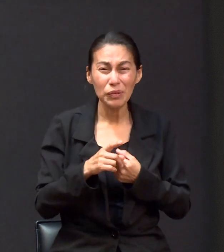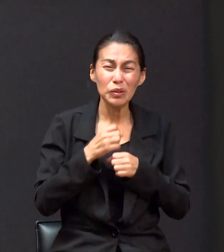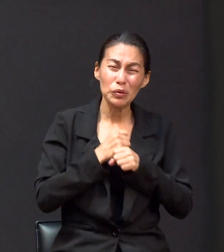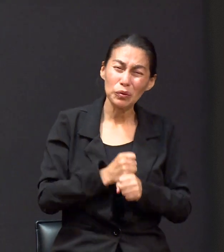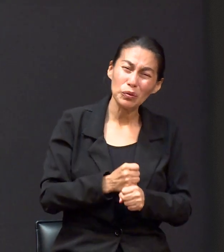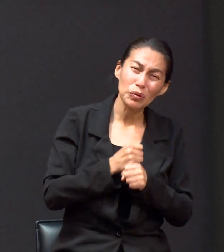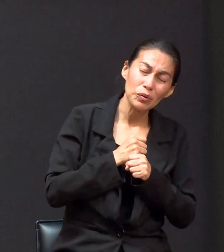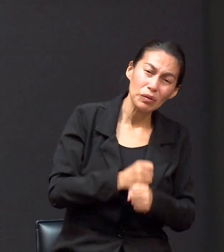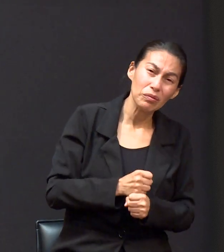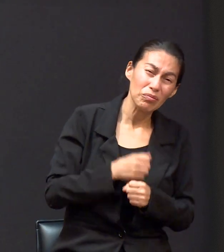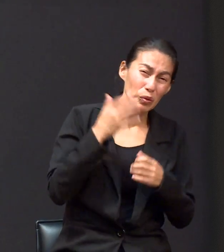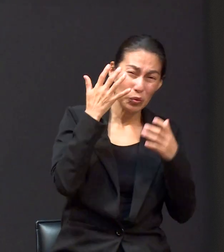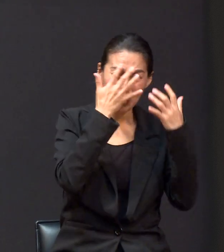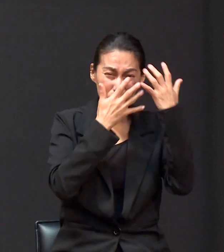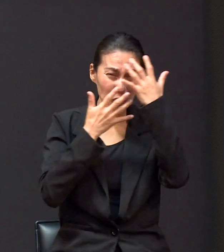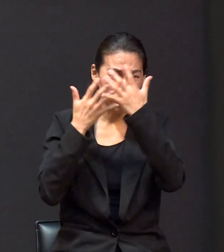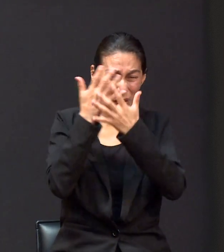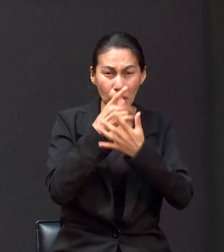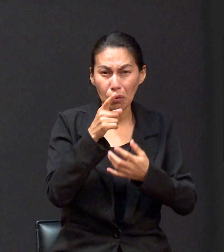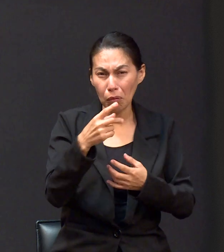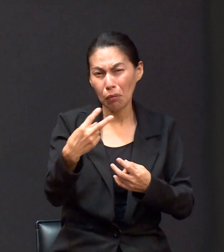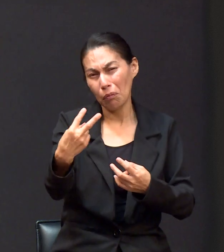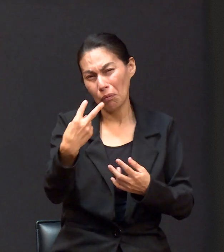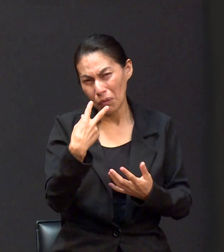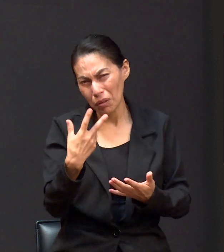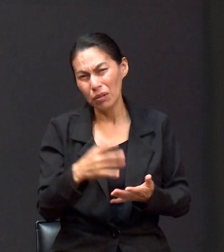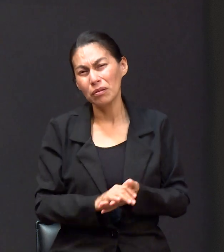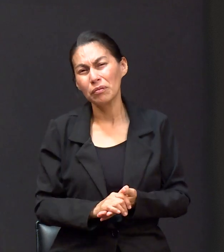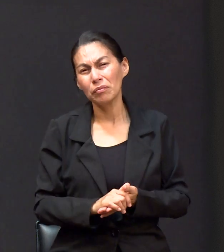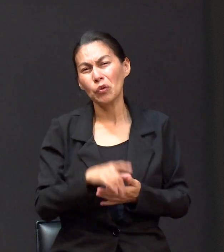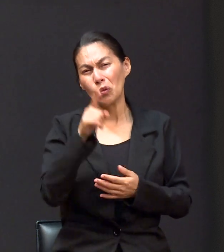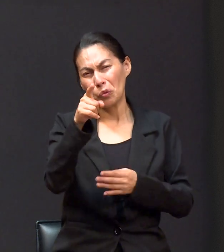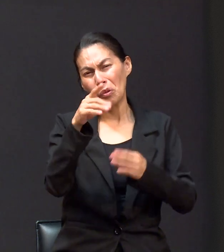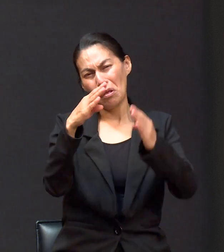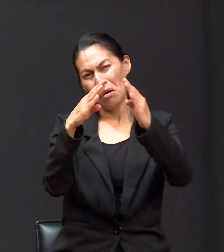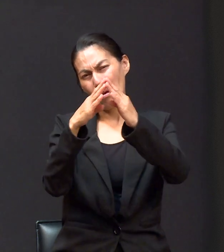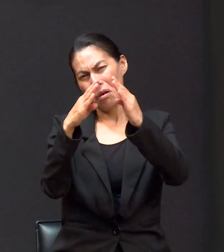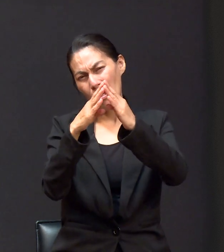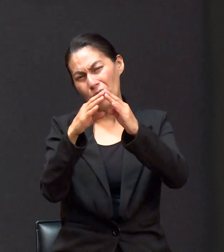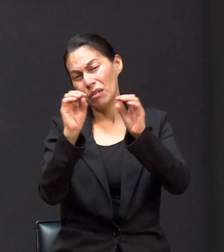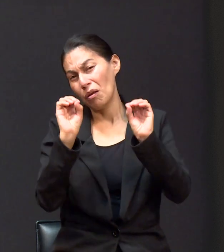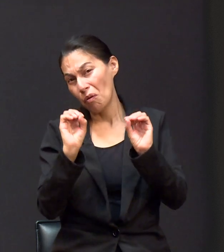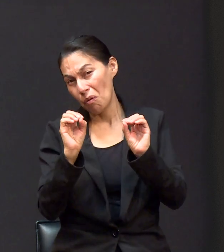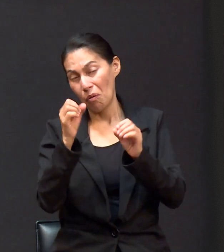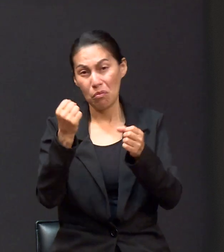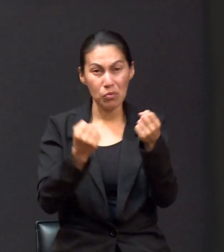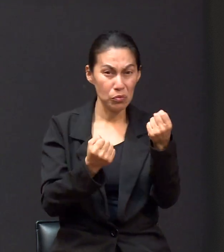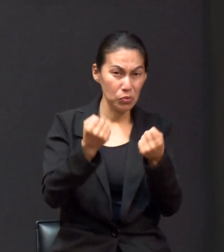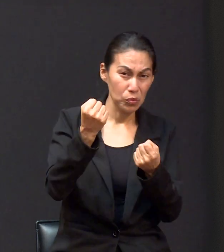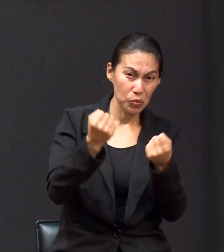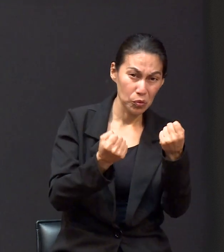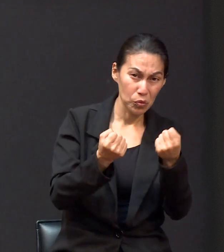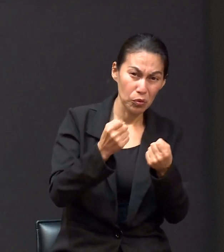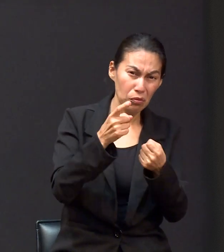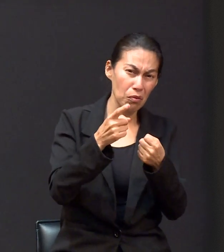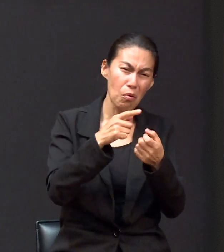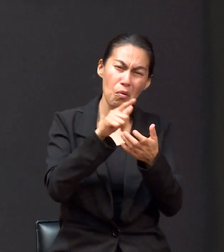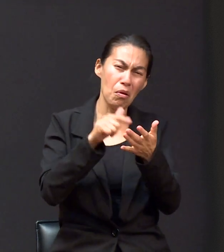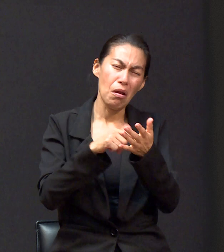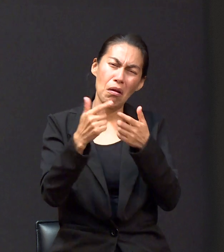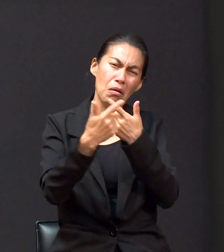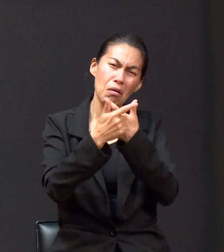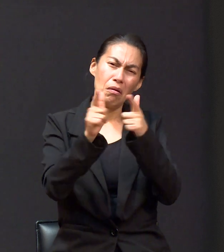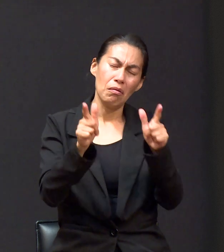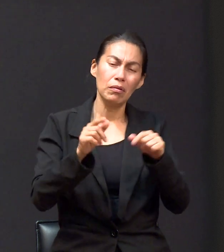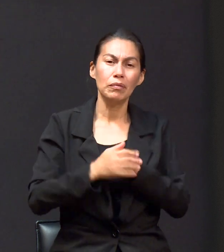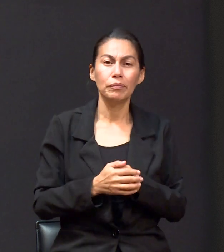espectador de este programa y también si estás en la radio escuchándonos, allá en casita o vas en el automóvil,